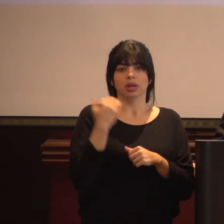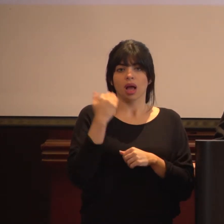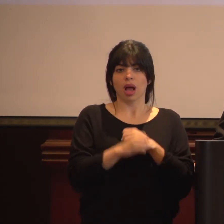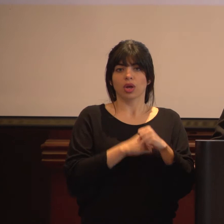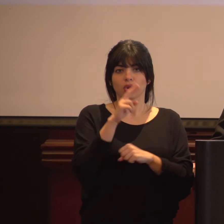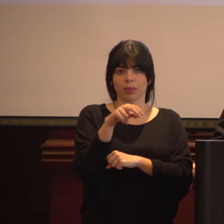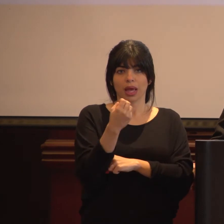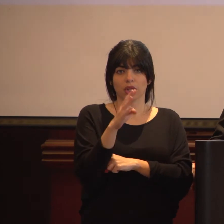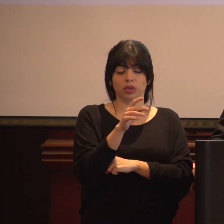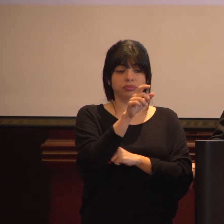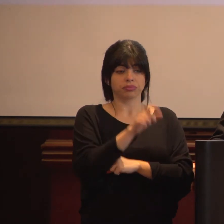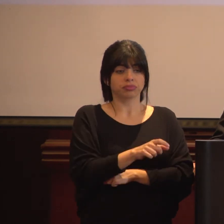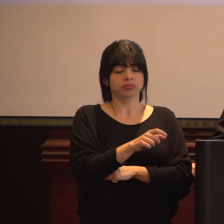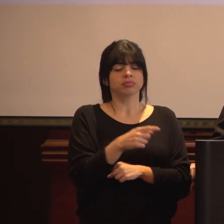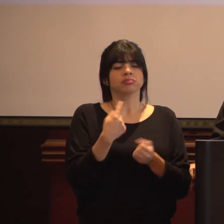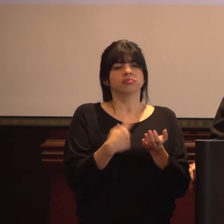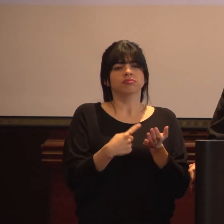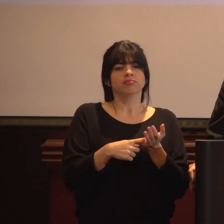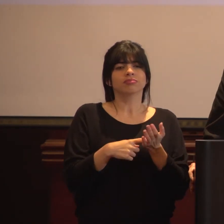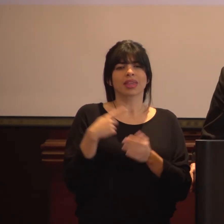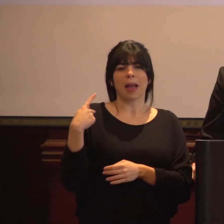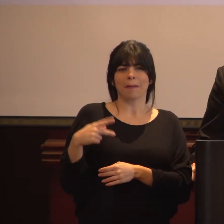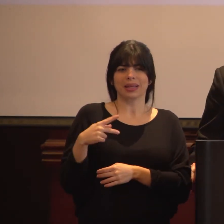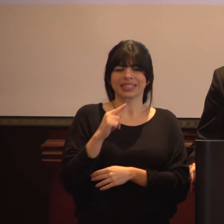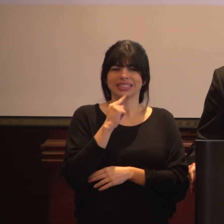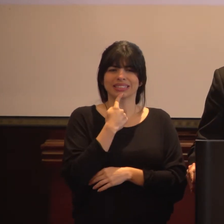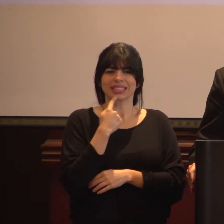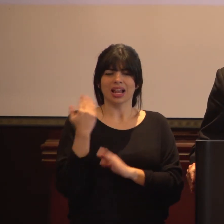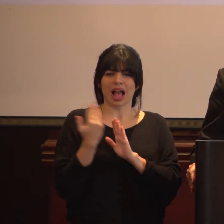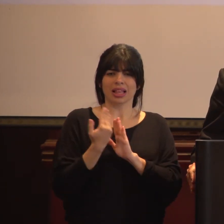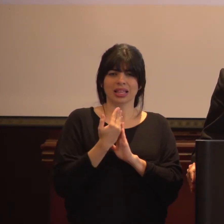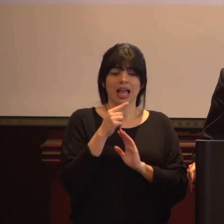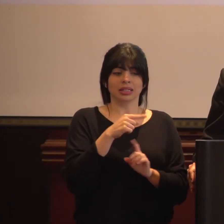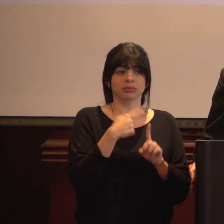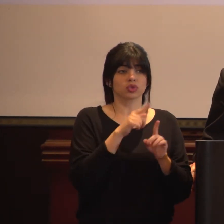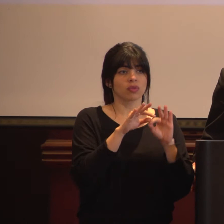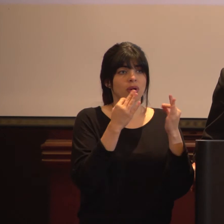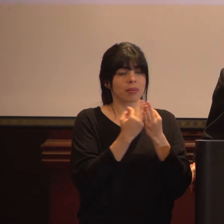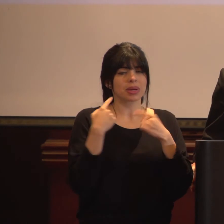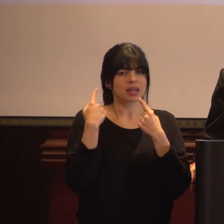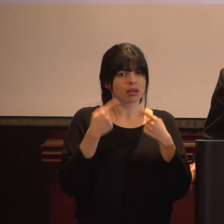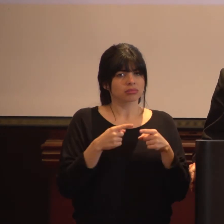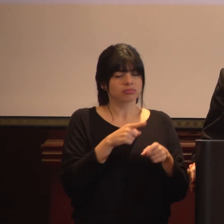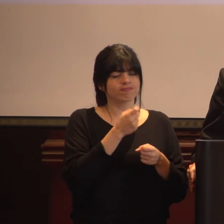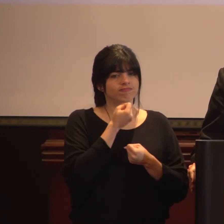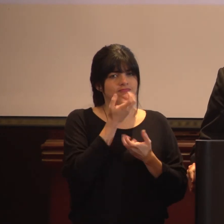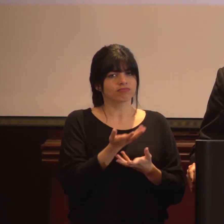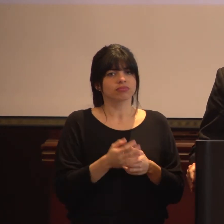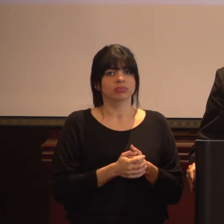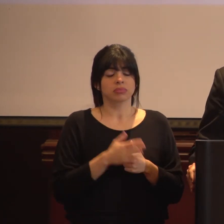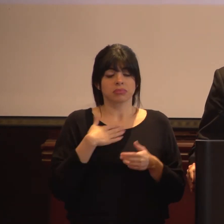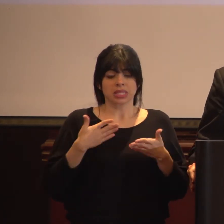2014 la joven discutió las amenazas y series ataques a las que ellas y sus familiares han estado sujetos y confesó